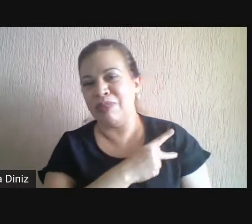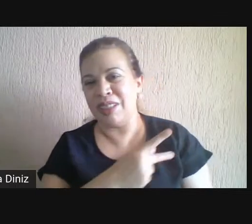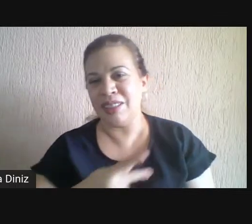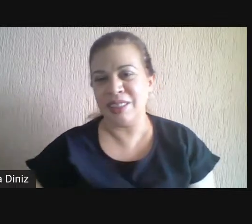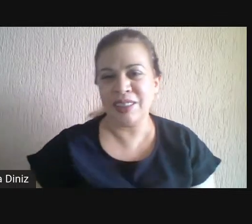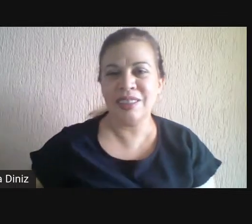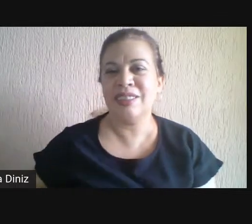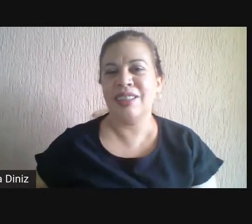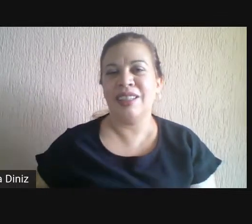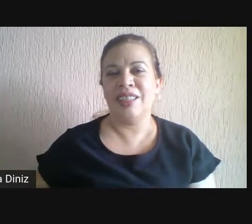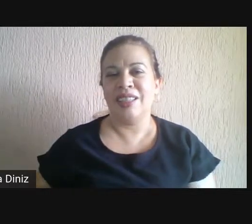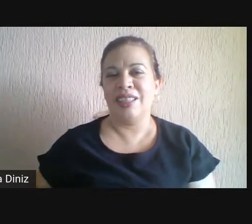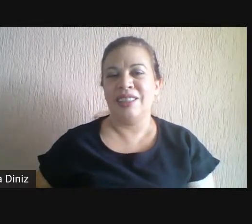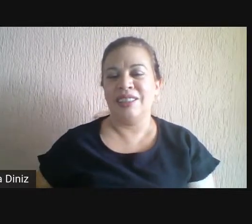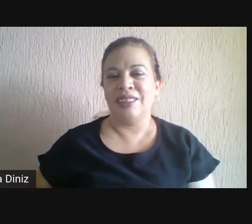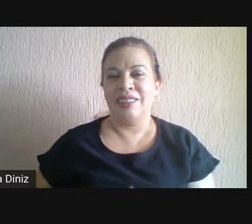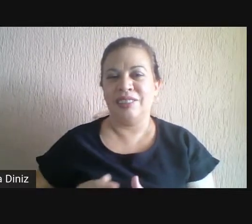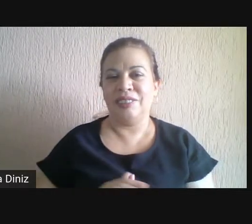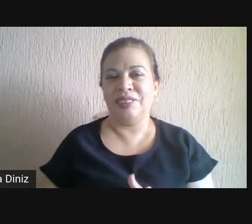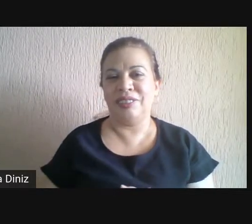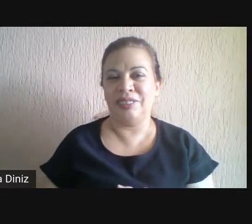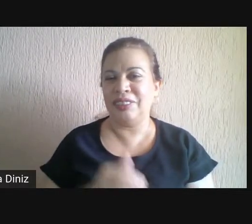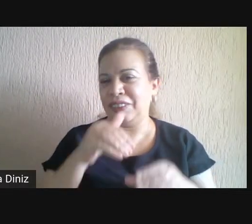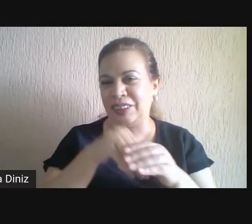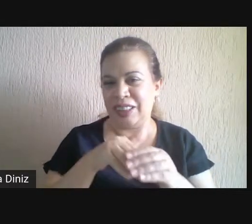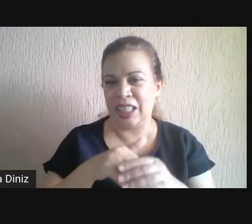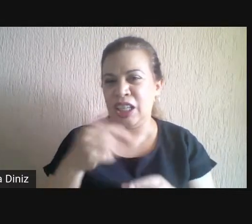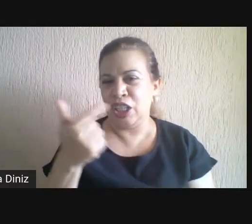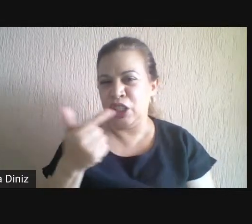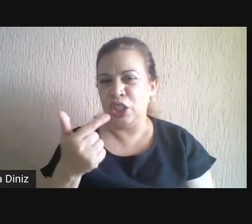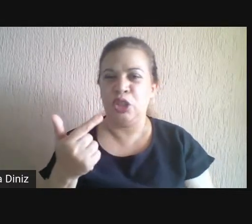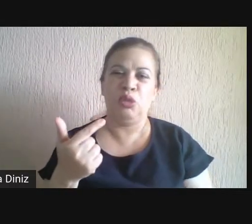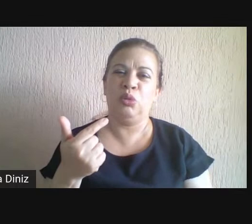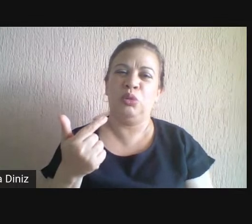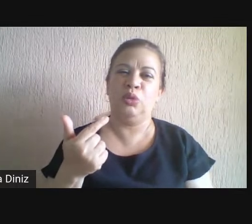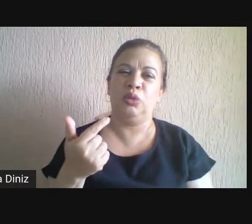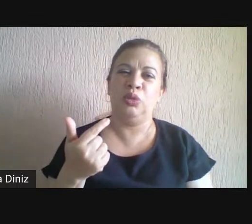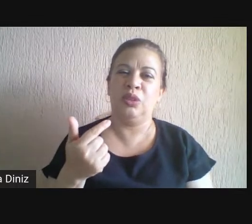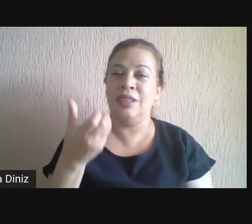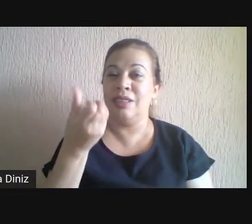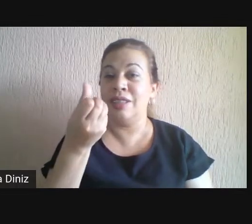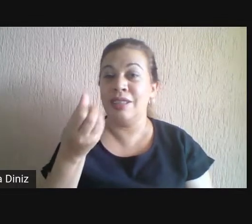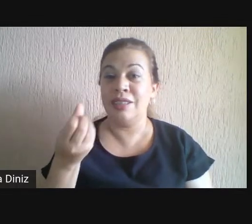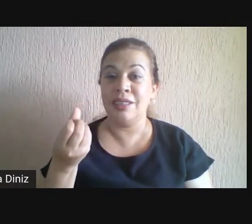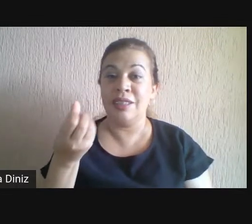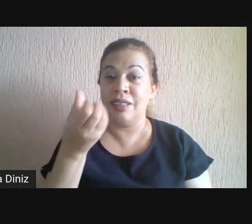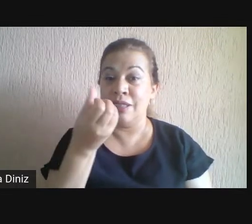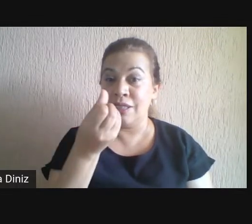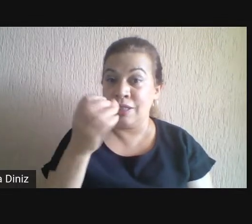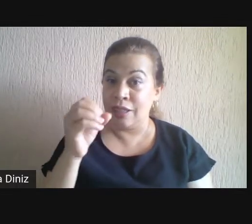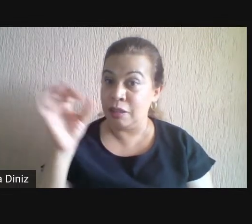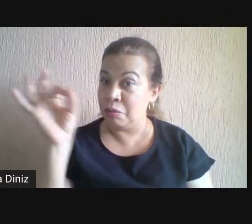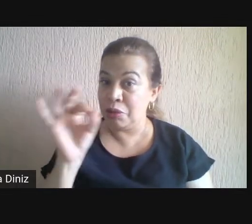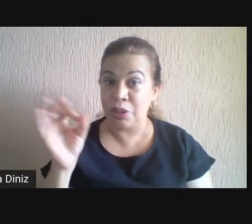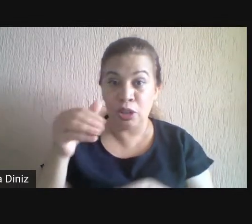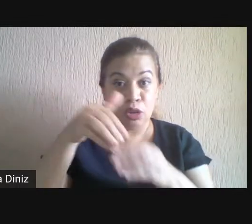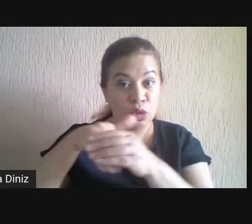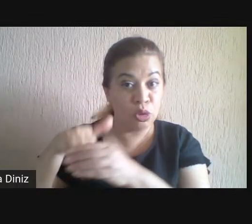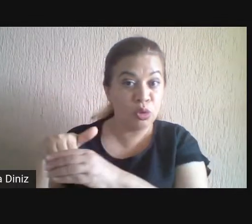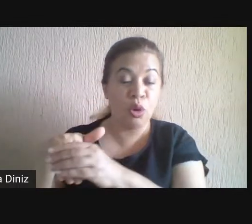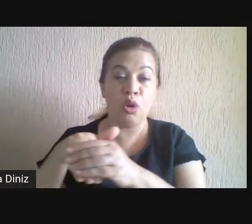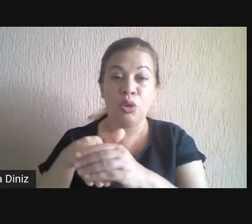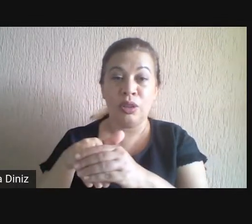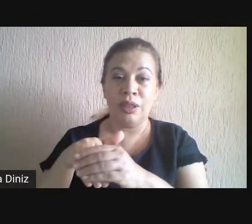elege um presidente da República, digamos, no segundo turno com 160% dos votos, aí para mais, e